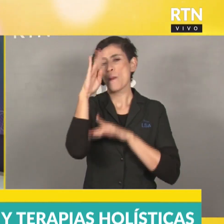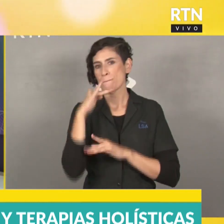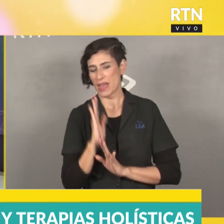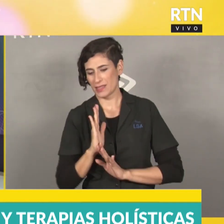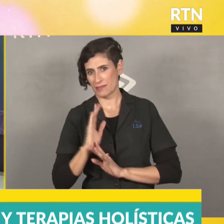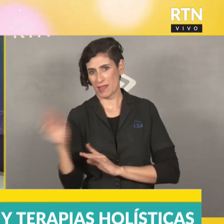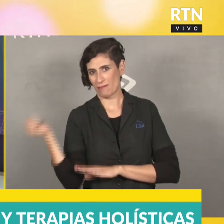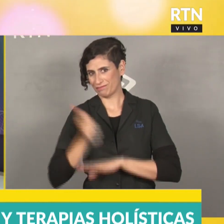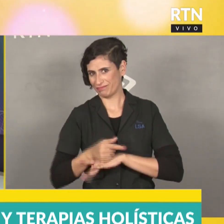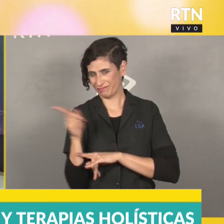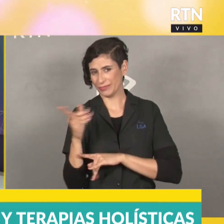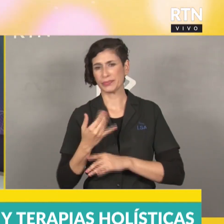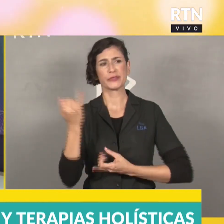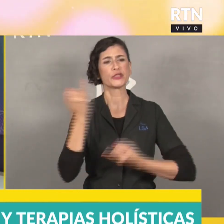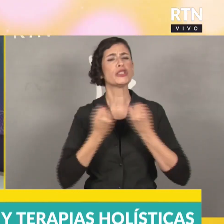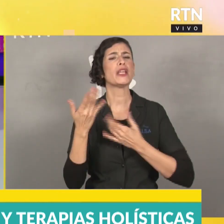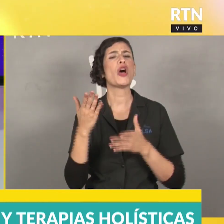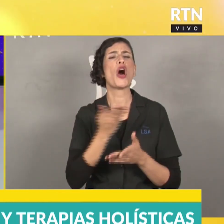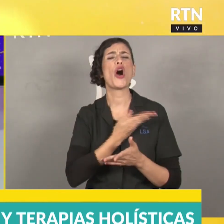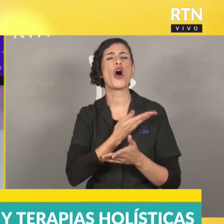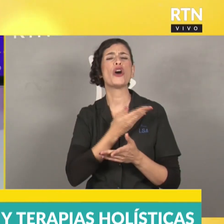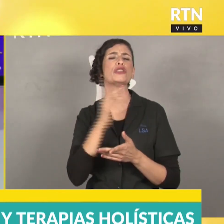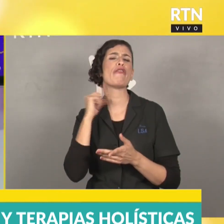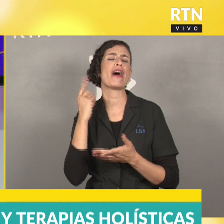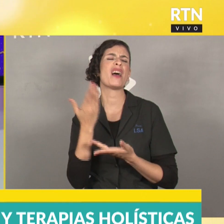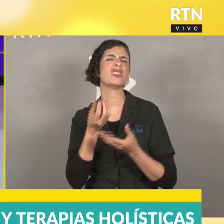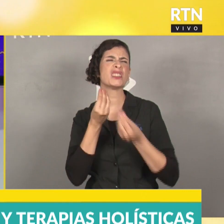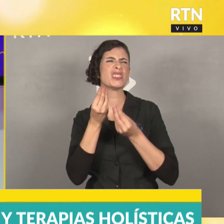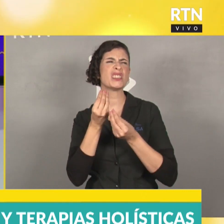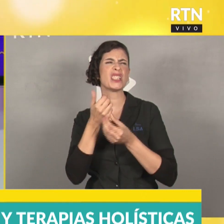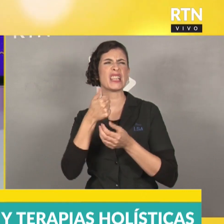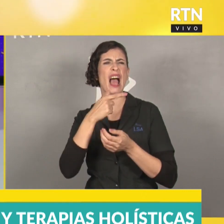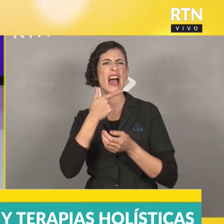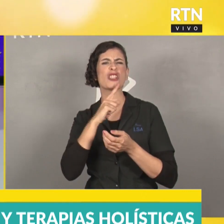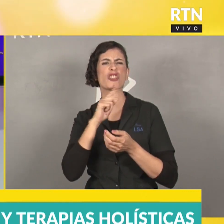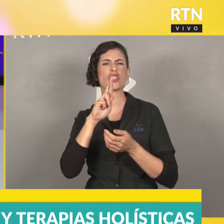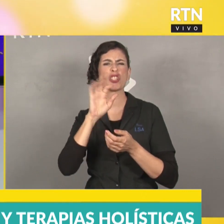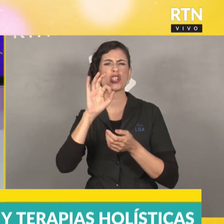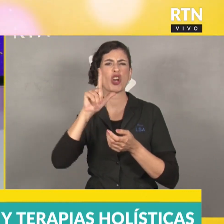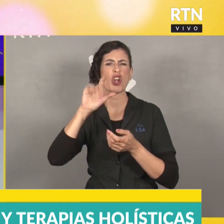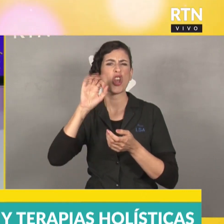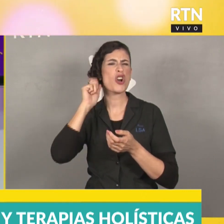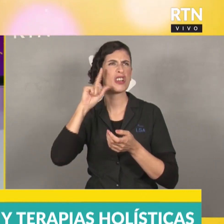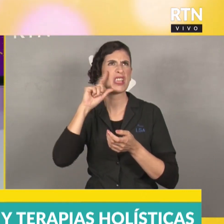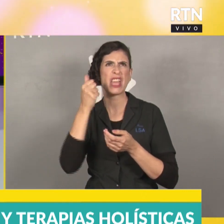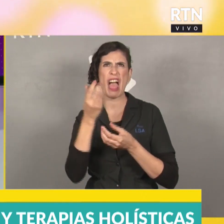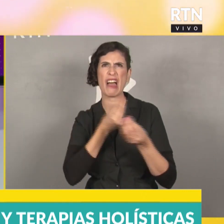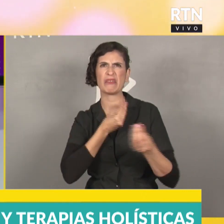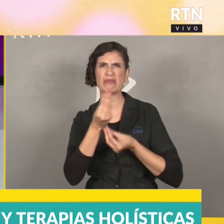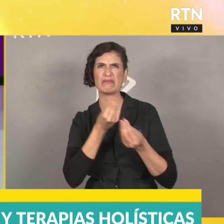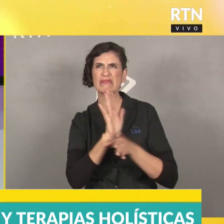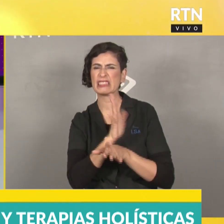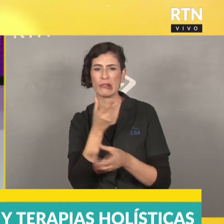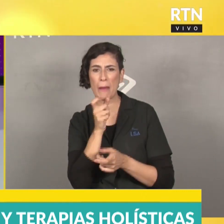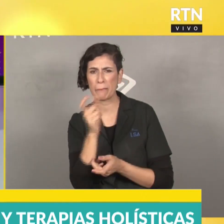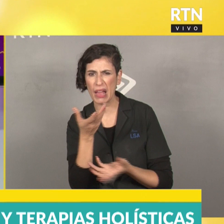acompañándonos. Contanos, Fara, ¿qué es la astrología? Bien, a ver, ¿qué es la astrología? La